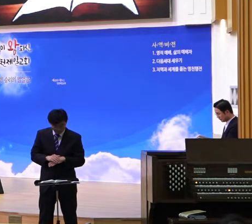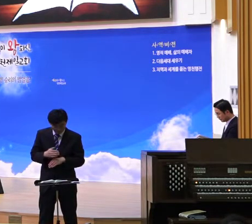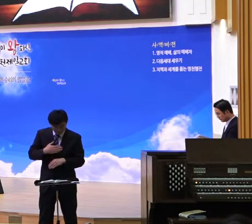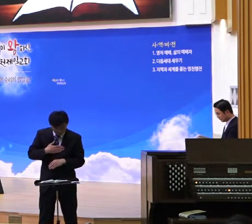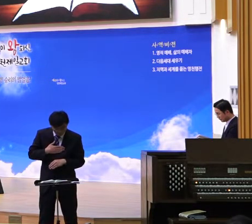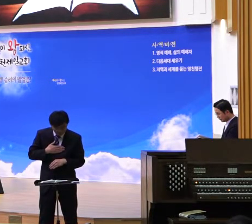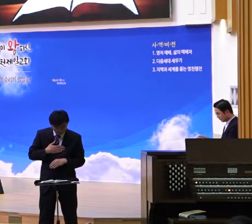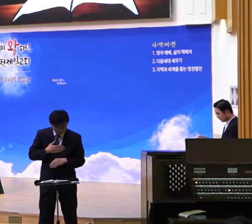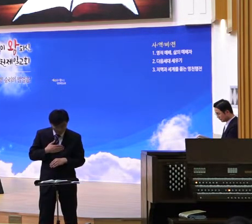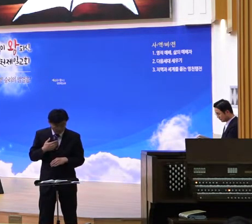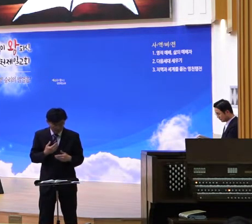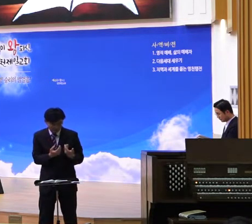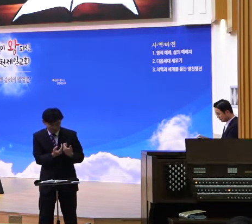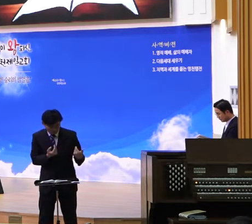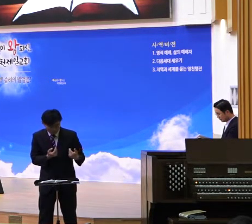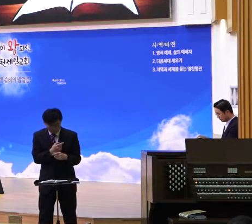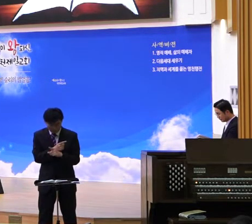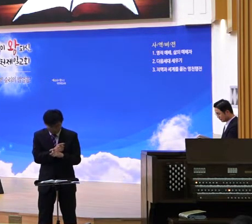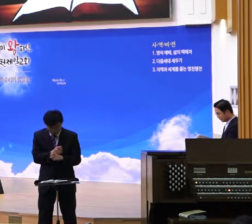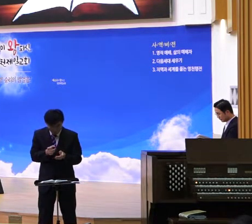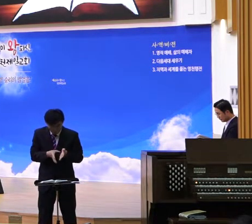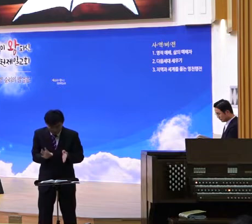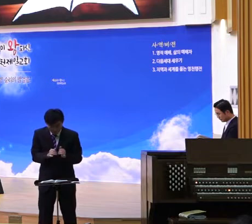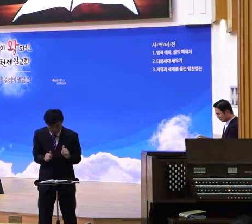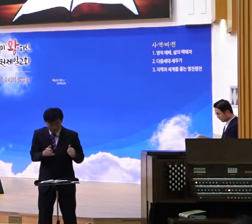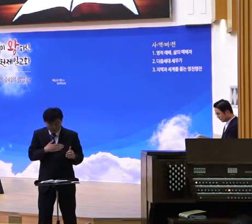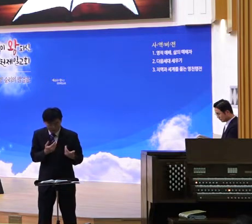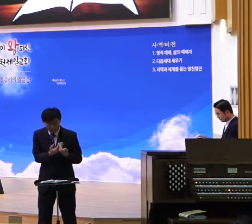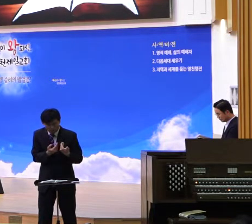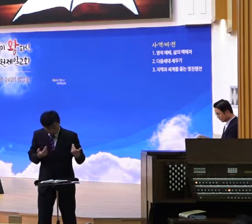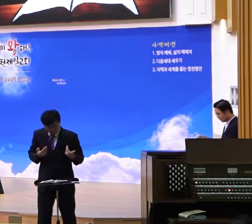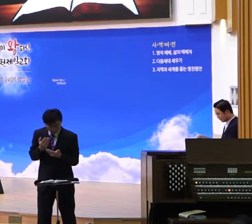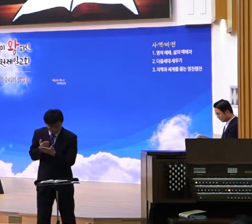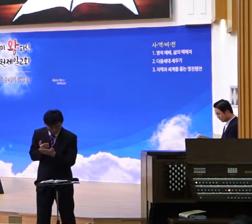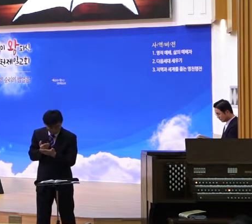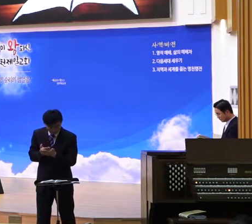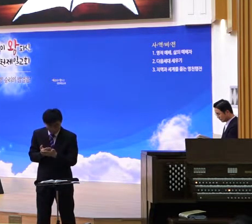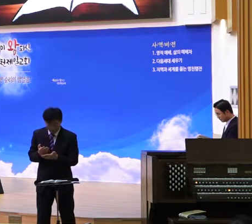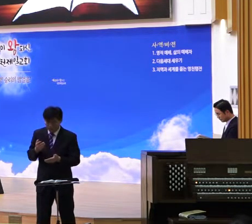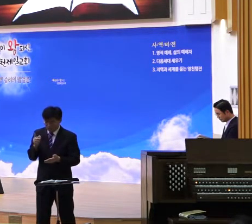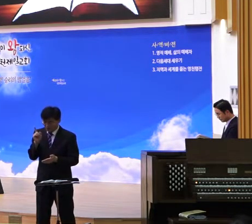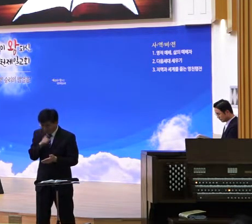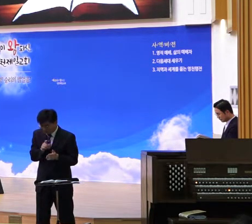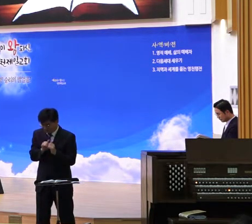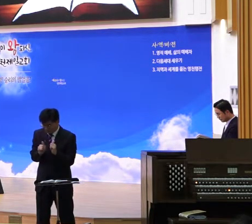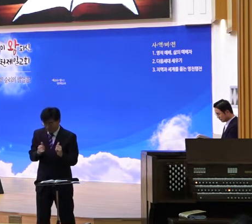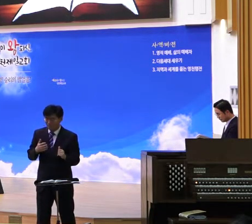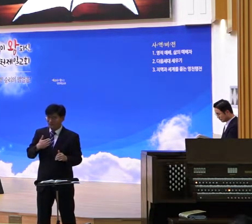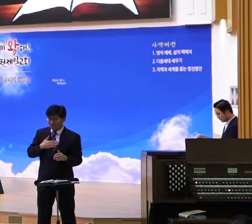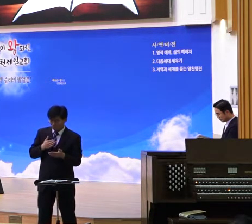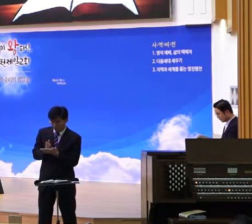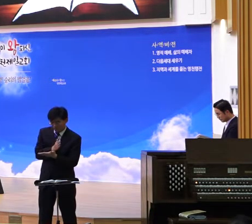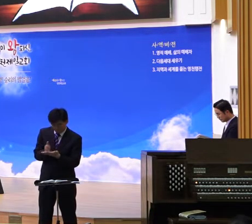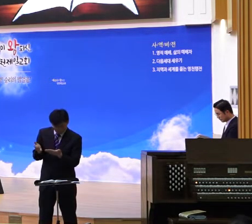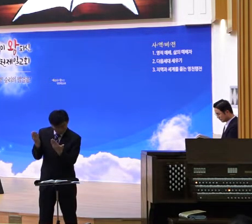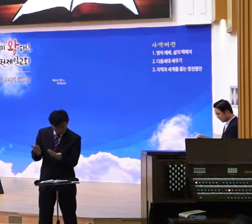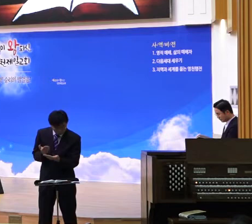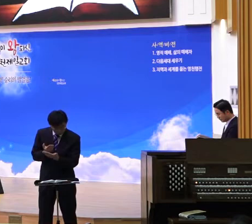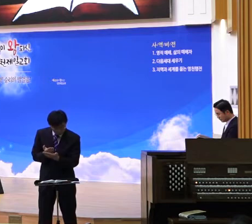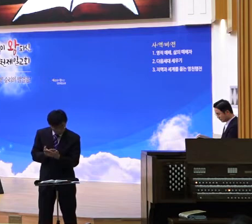같이 그들을 끌어내시되 죽일 날을 위하여 그들을 구별하옵소서. 언제까지 이 땅이